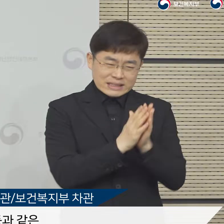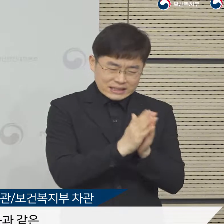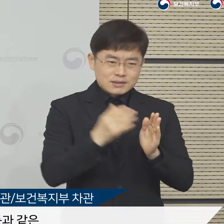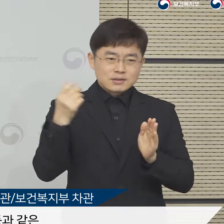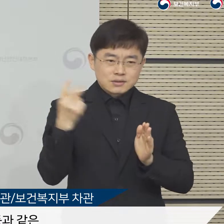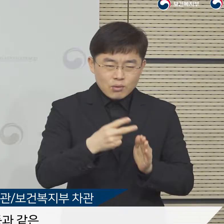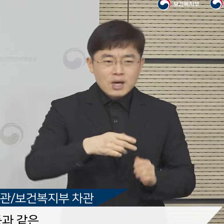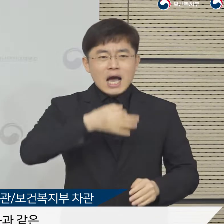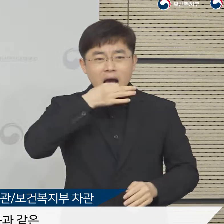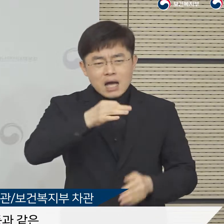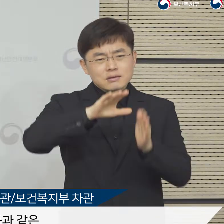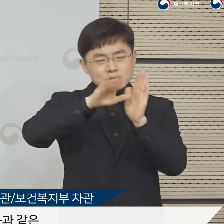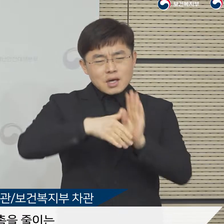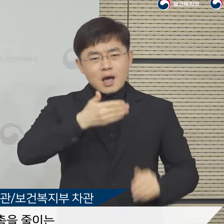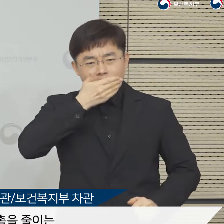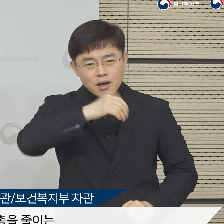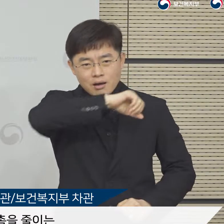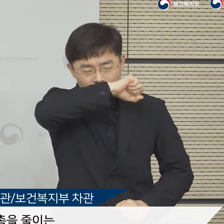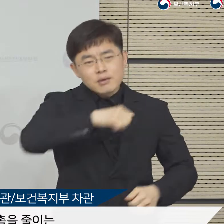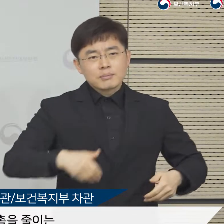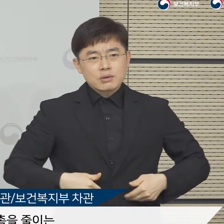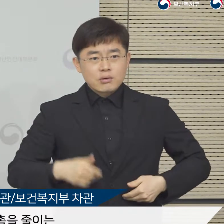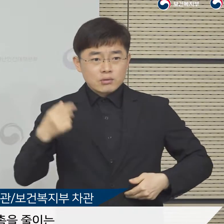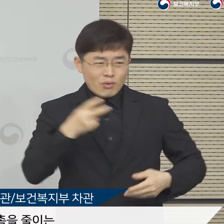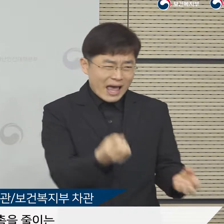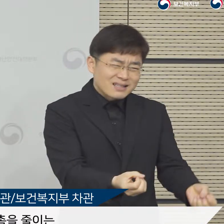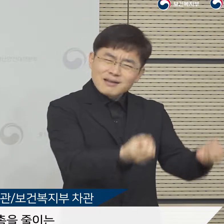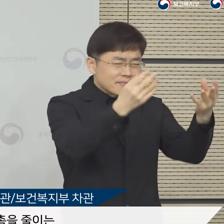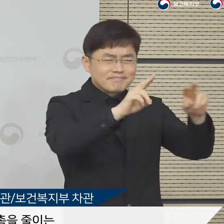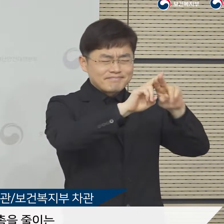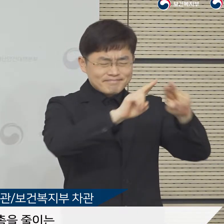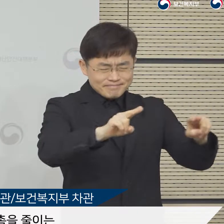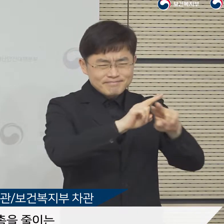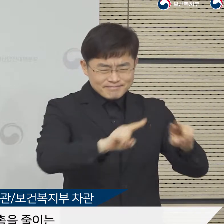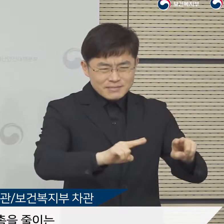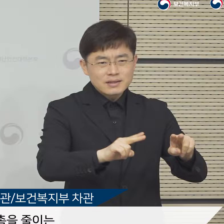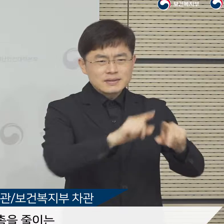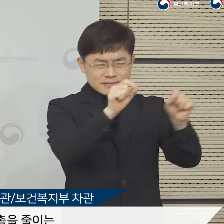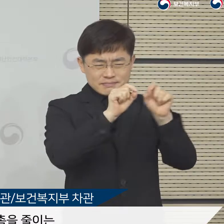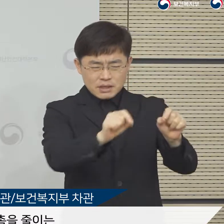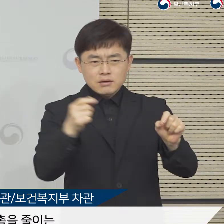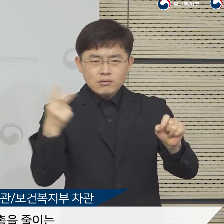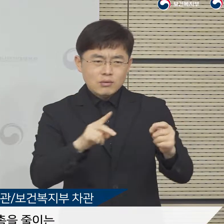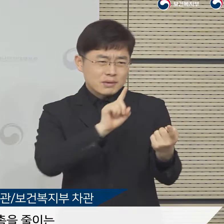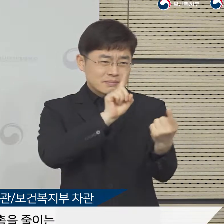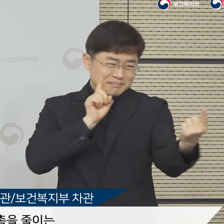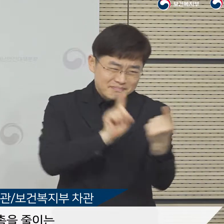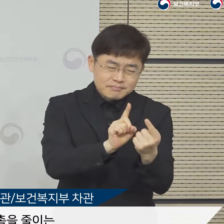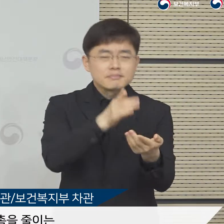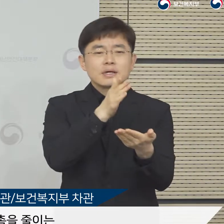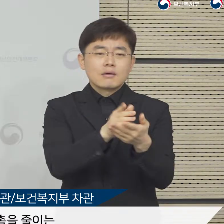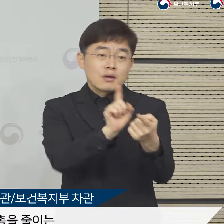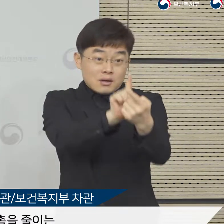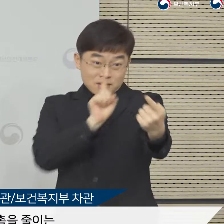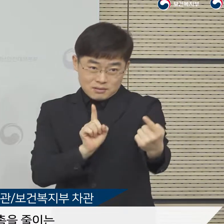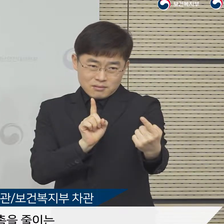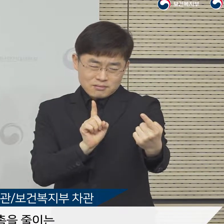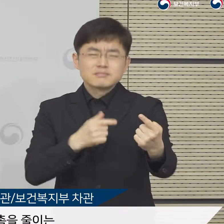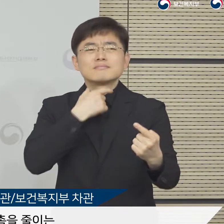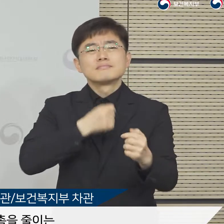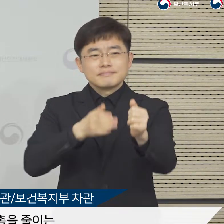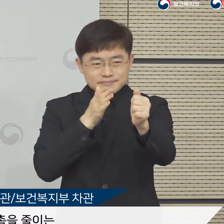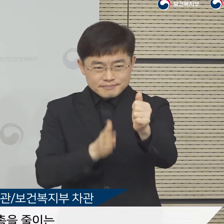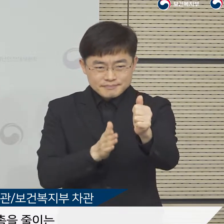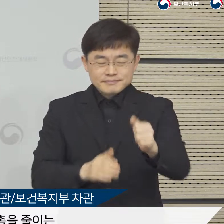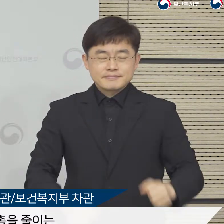위생 수칙을 지켜주시고 행사나 모임 등은 자제하면서 서로 간의 접촉을 줄이는 사회적 거리두기에